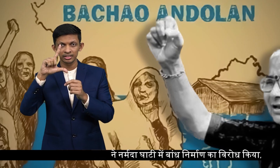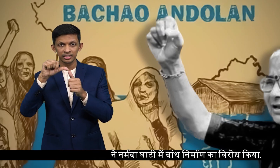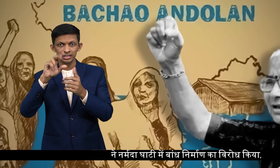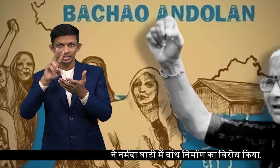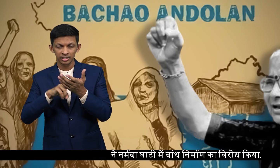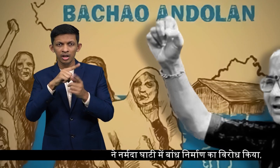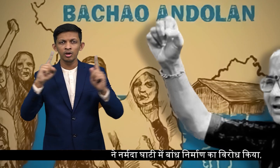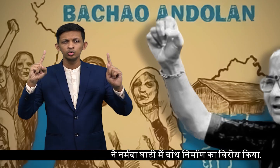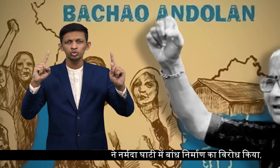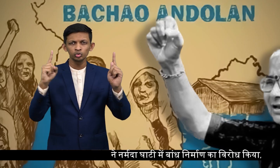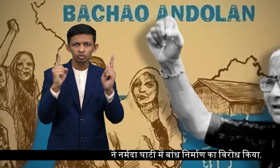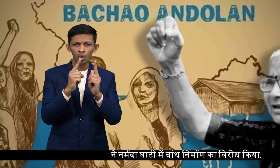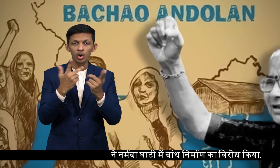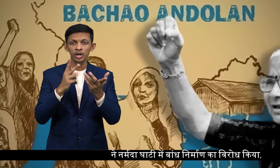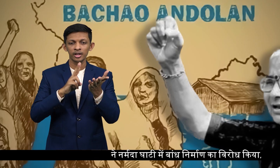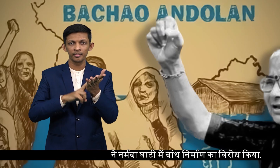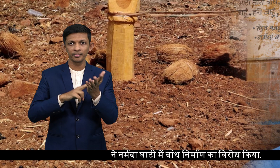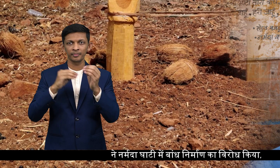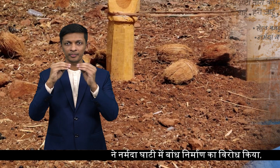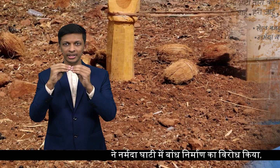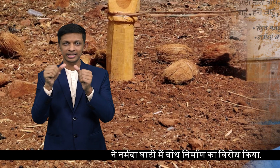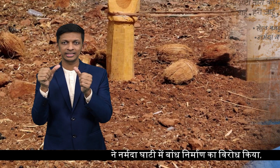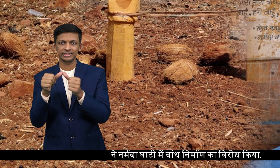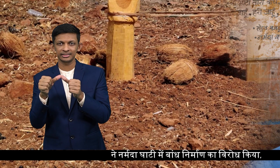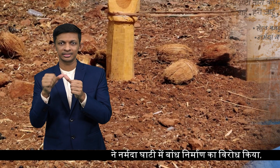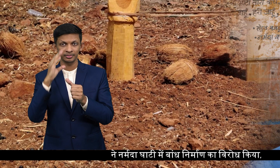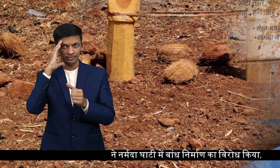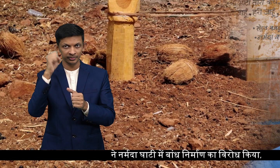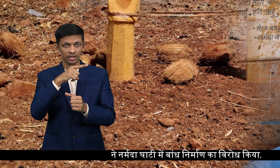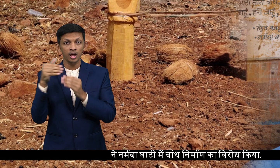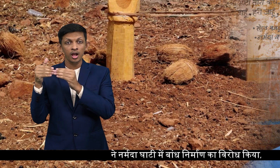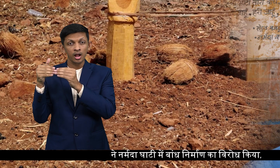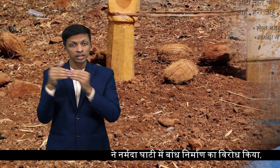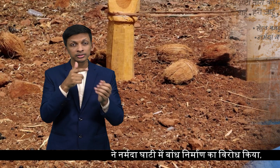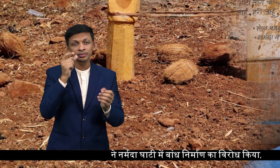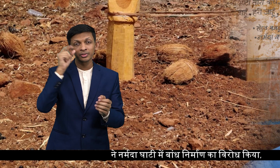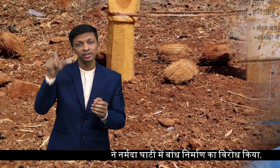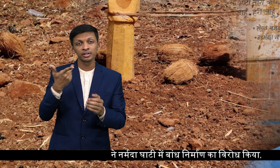ने नर्मदा घाटी में बांध निर्माण का विरोध किया,